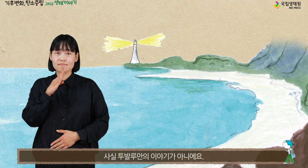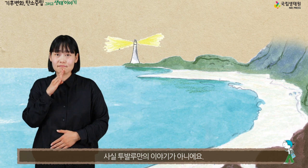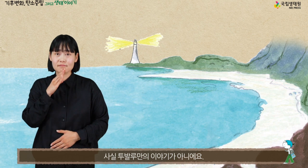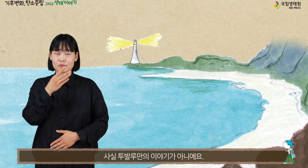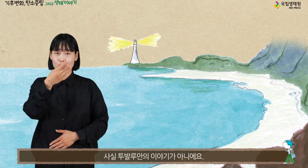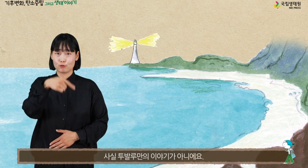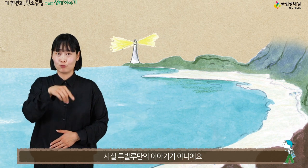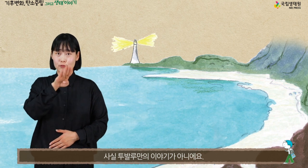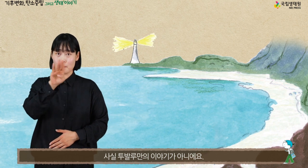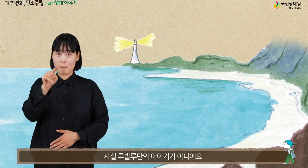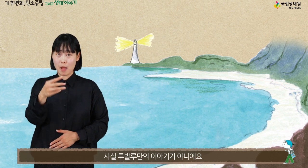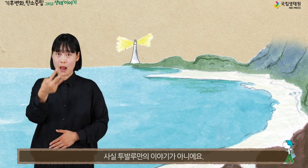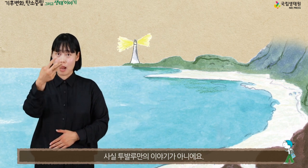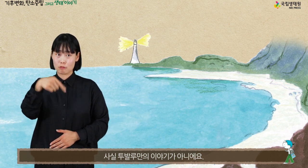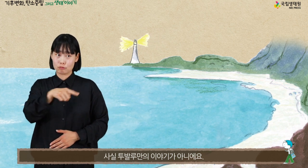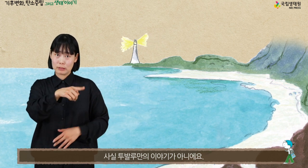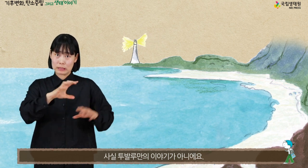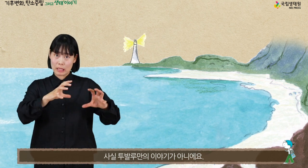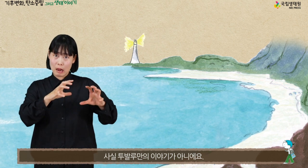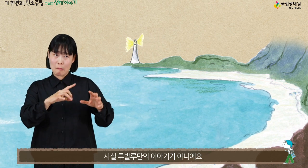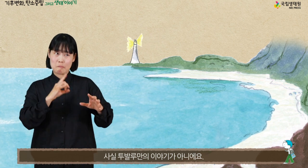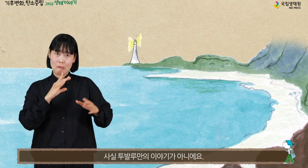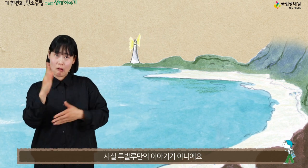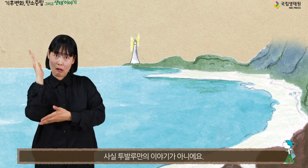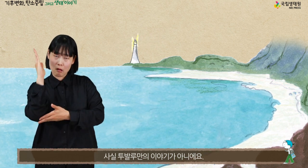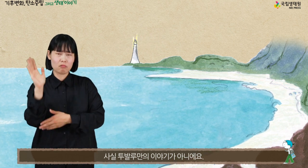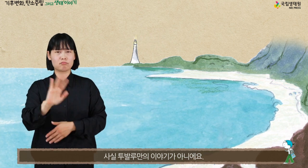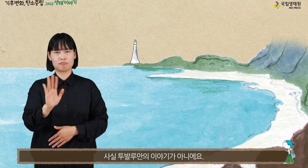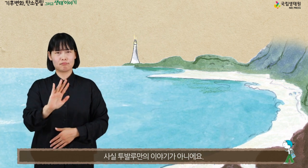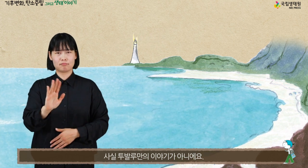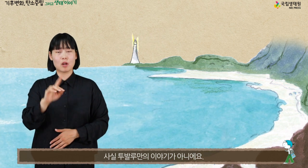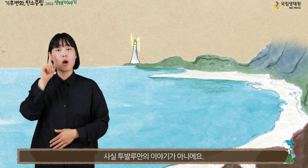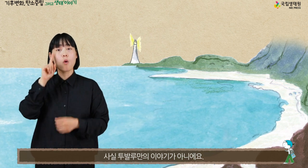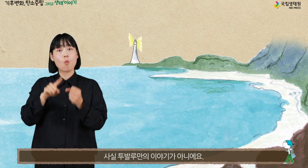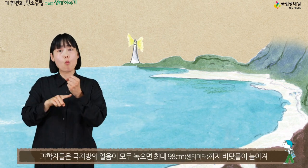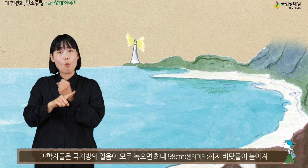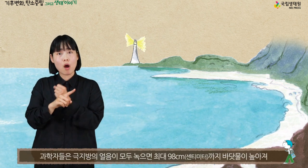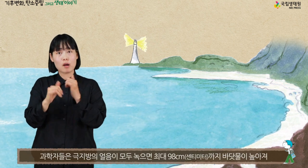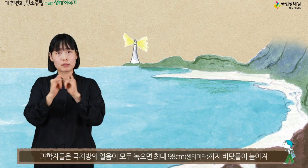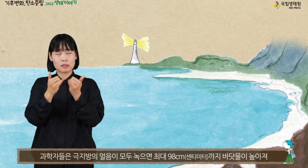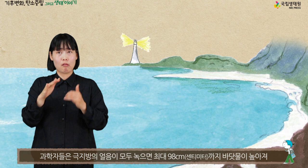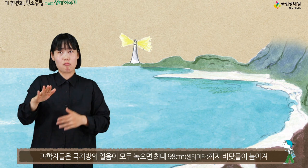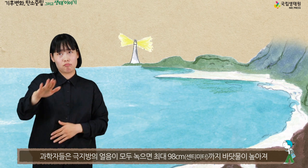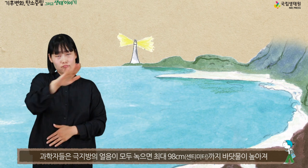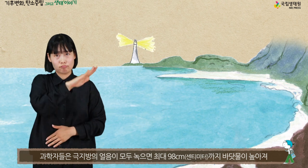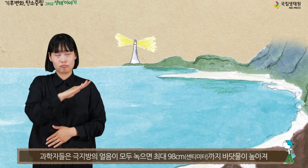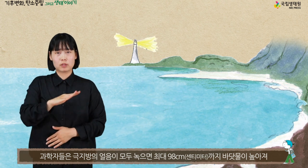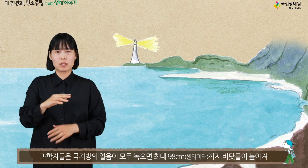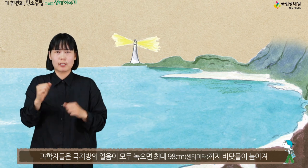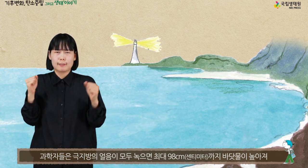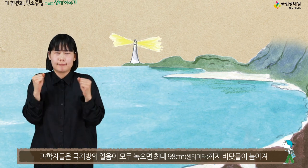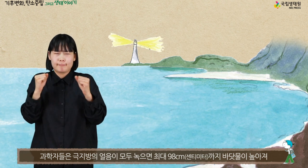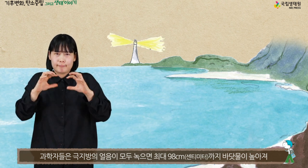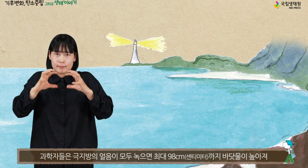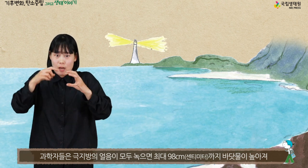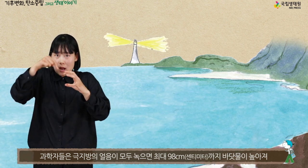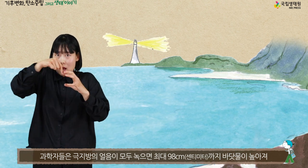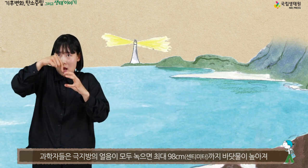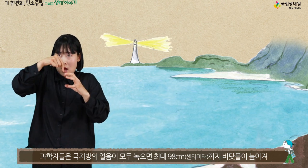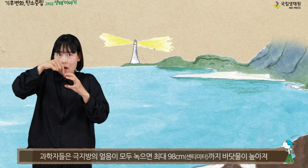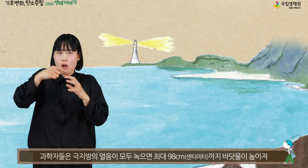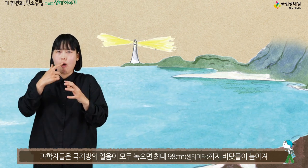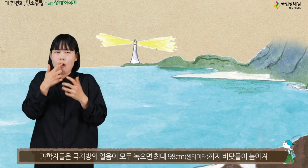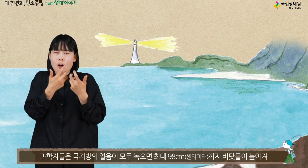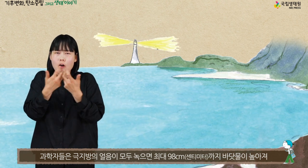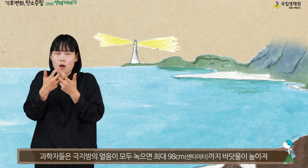사실 투발루만의 이야기가 아니에요. 과학자들은 극지방의 얼음이